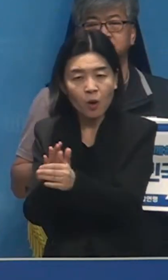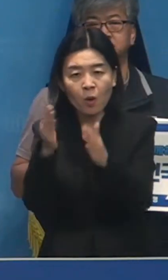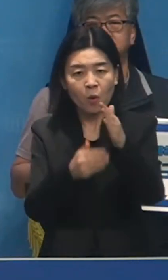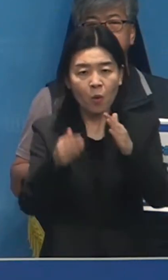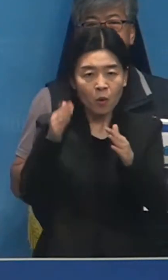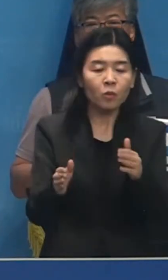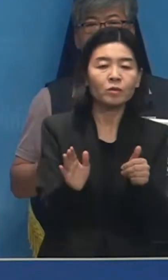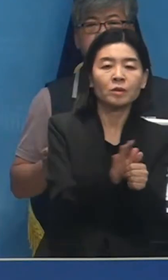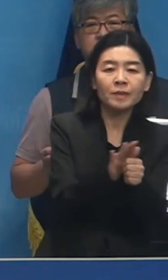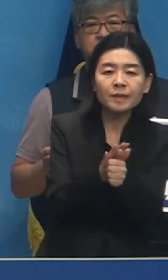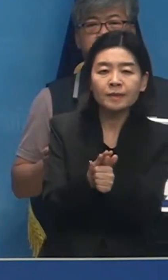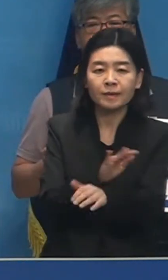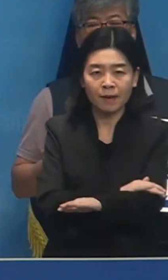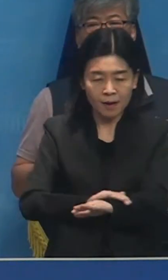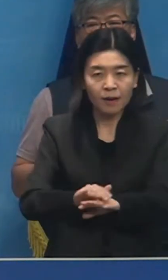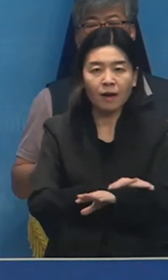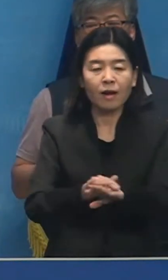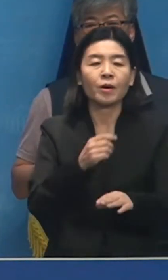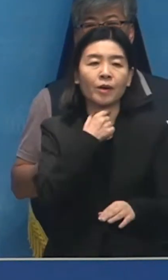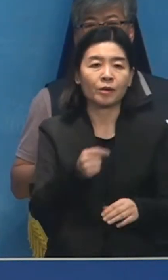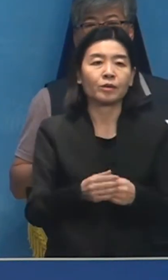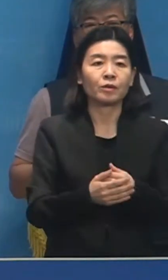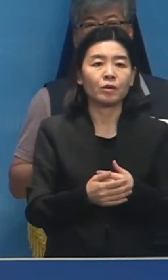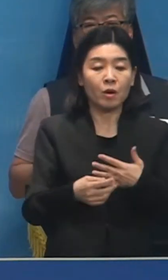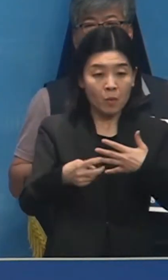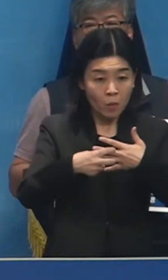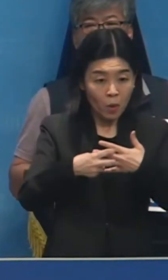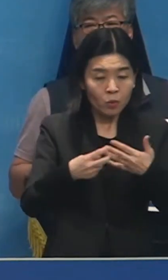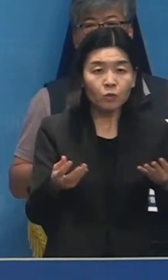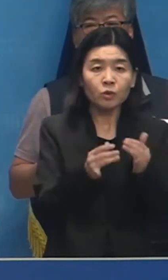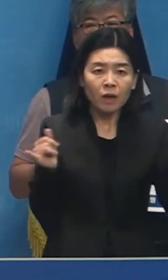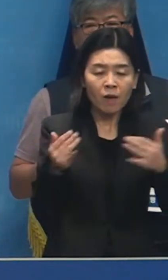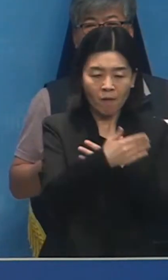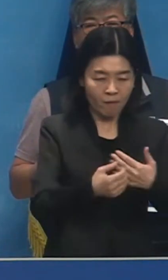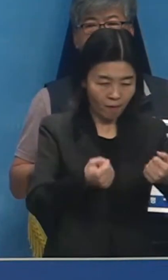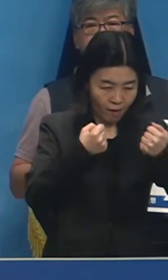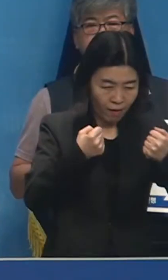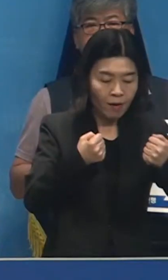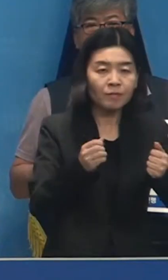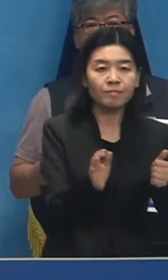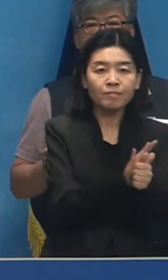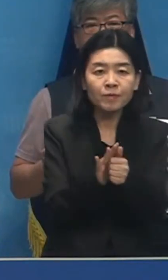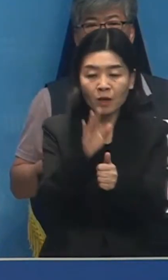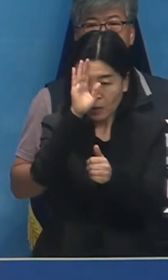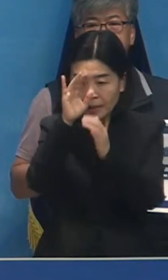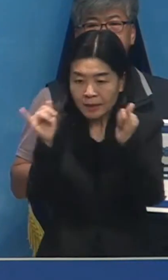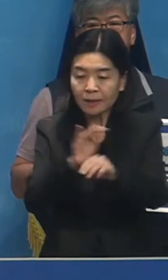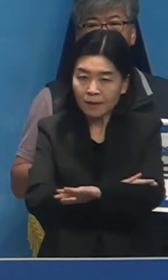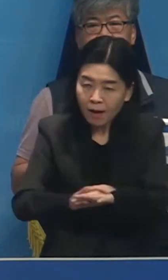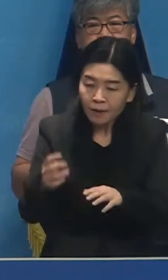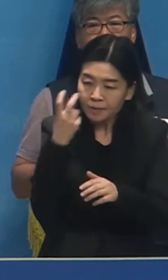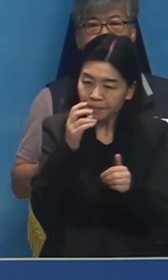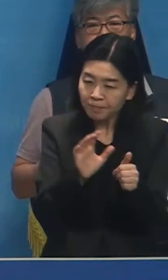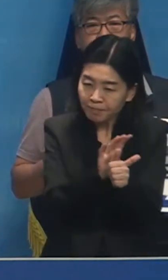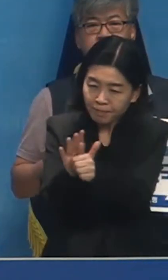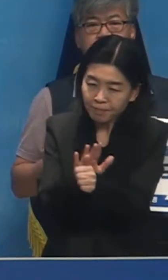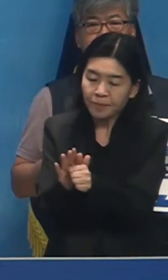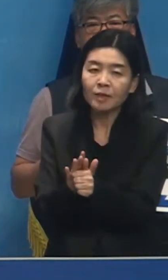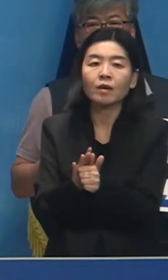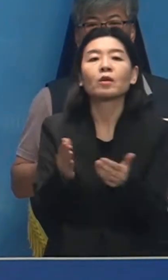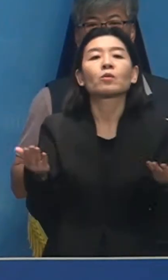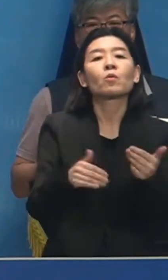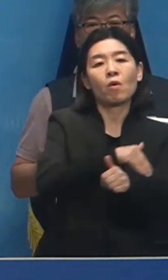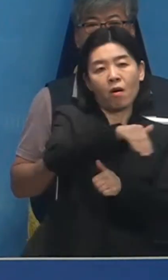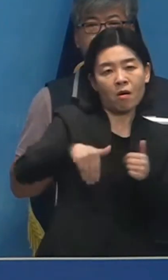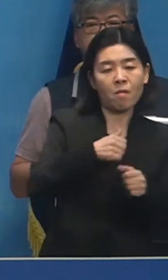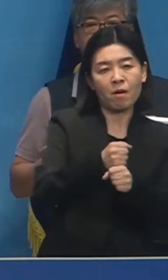것입니다. 또한 병원 노동자들의 건강을 지키고 환자들의 건강하게 돌볼 수 있는 노동 환경을 만드는